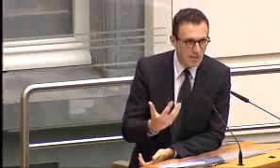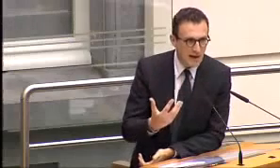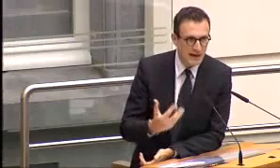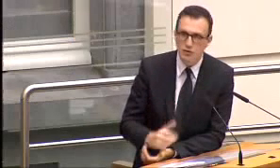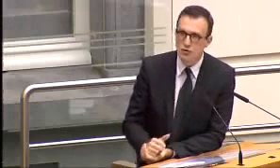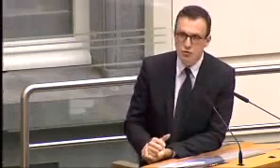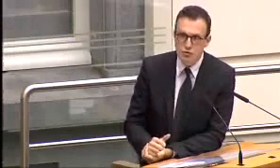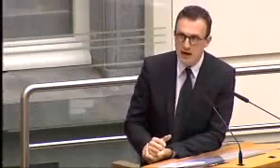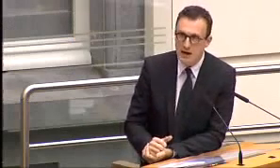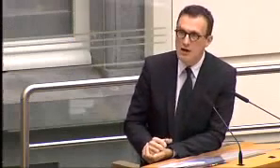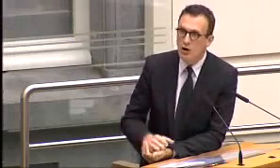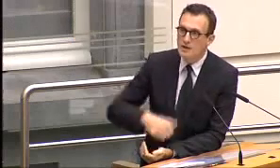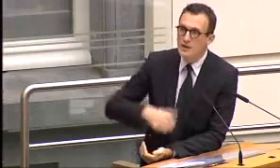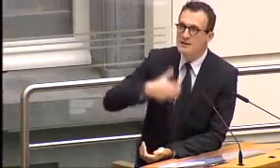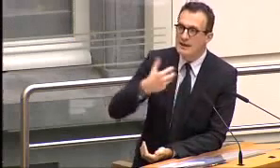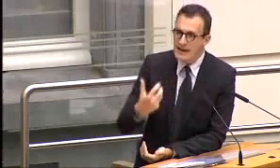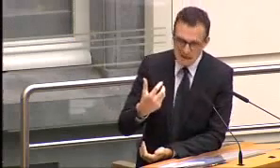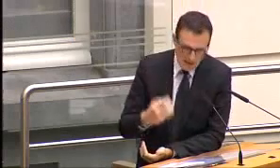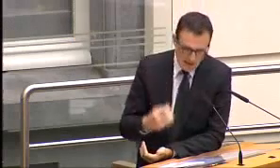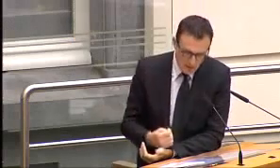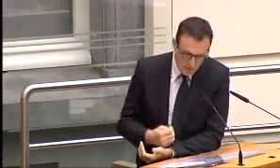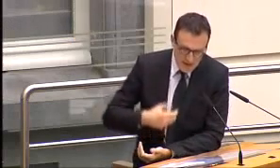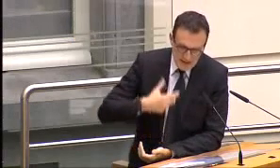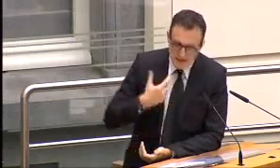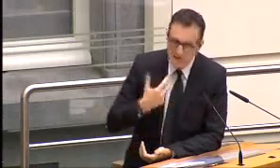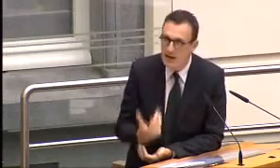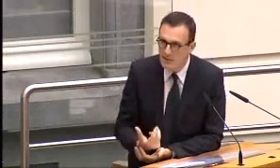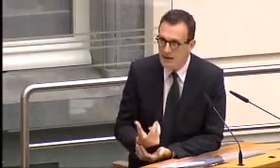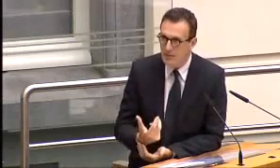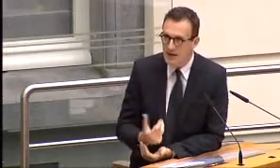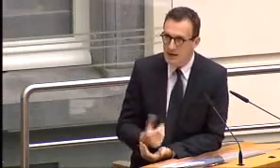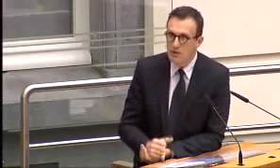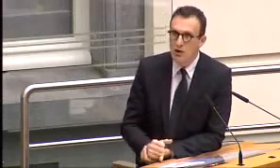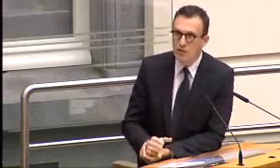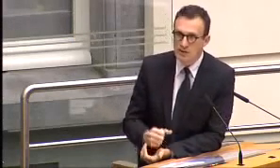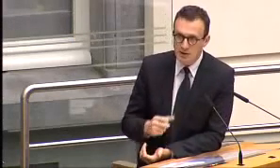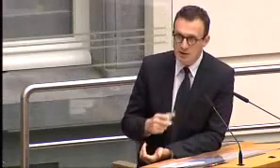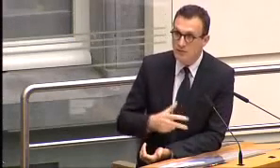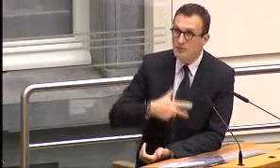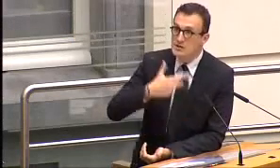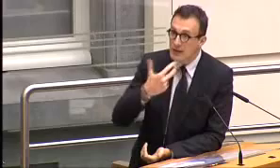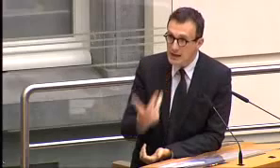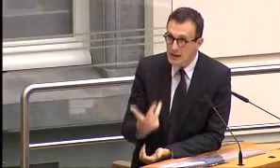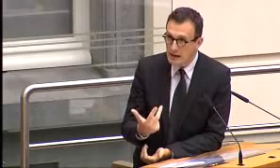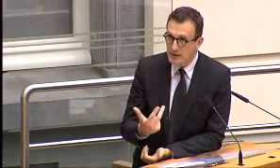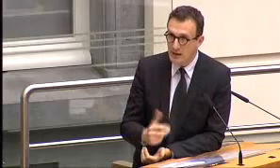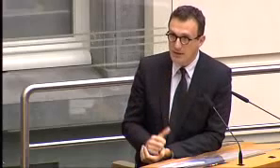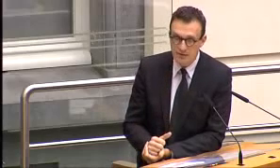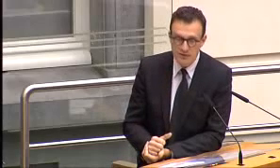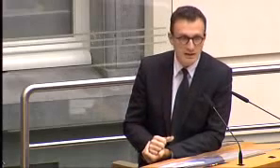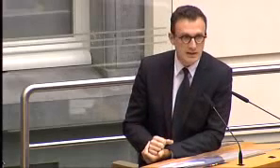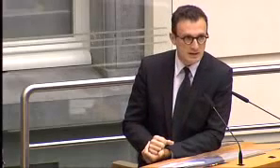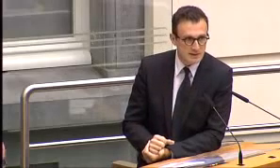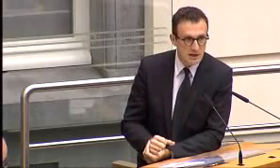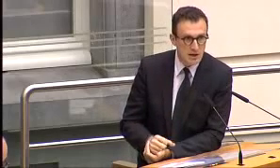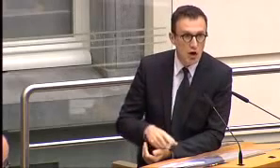beperking tot toegang om iedereen die een fysische handicap heeft, of iemand die een visuele handicap heeft die niet kan zien, om